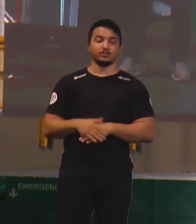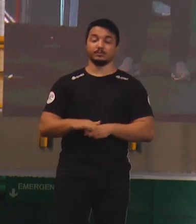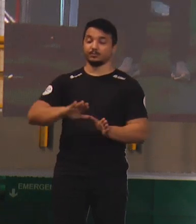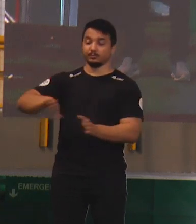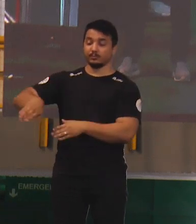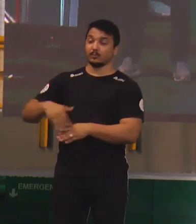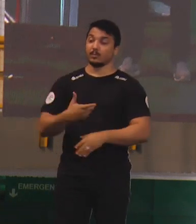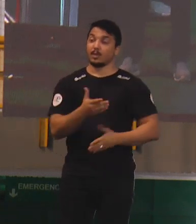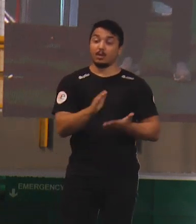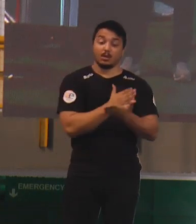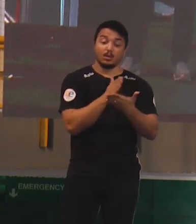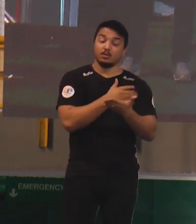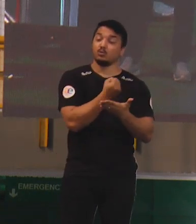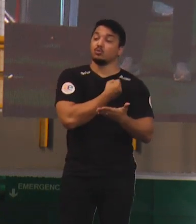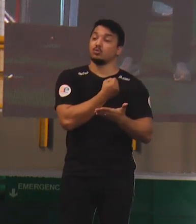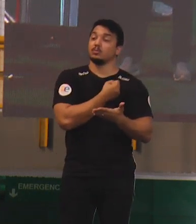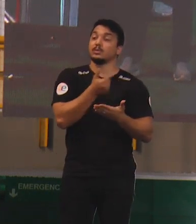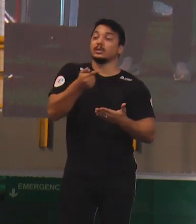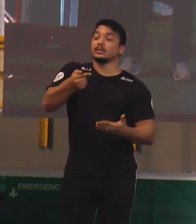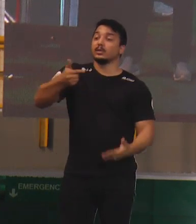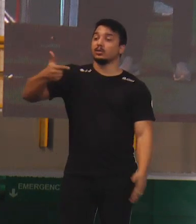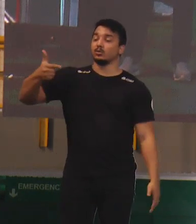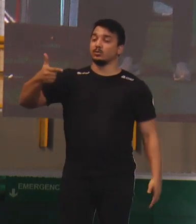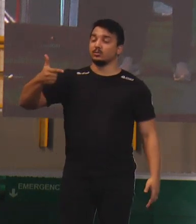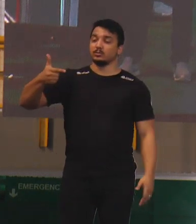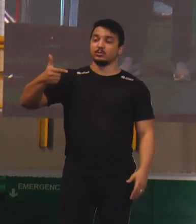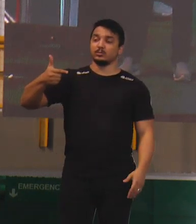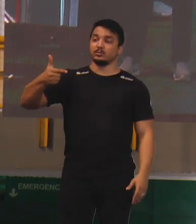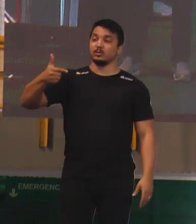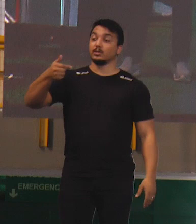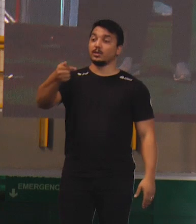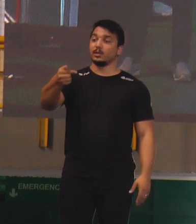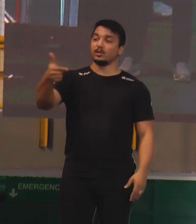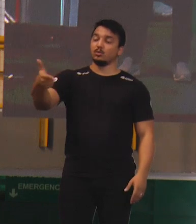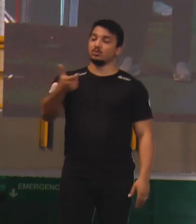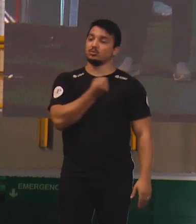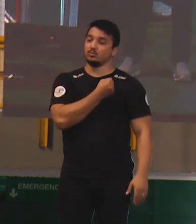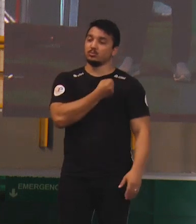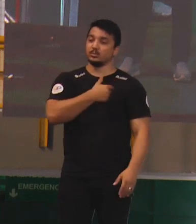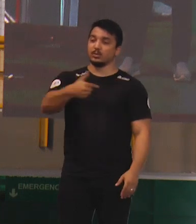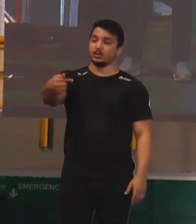na página 72 do material didático.